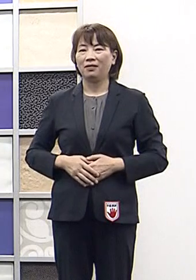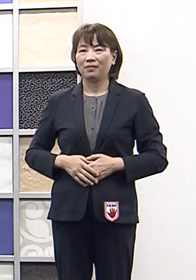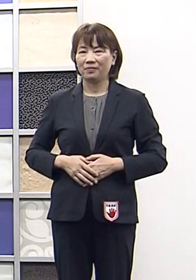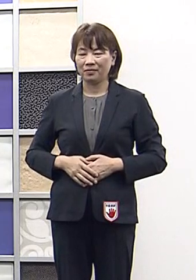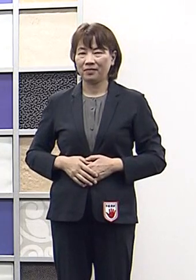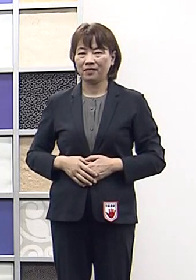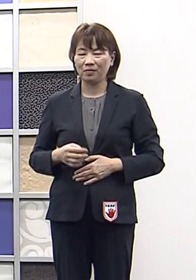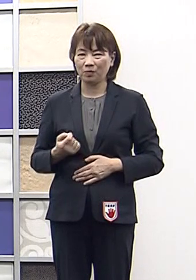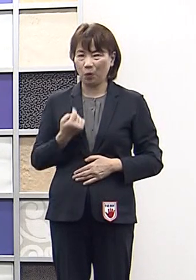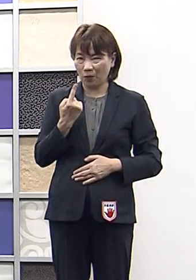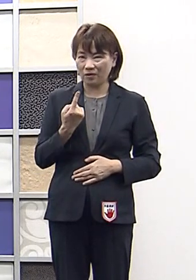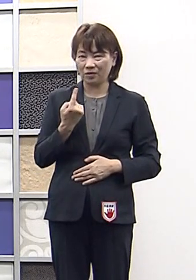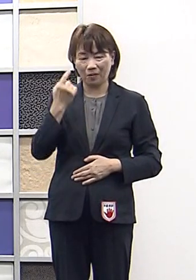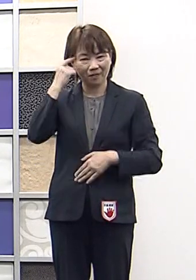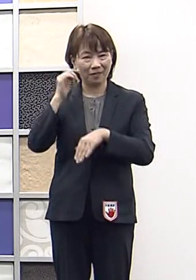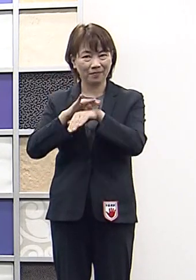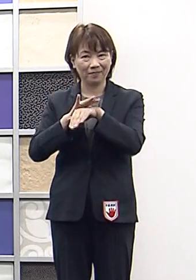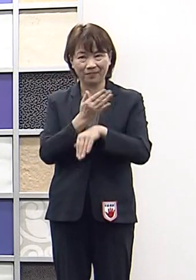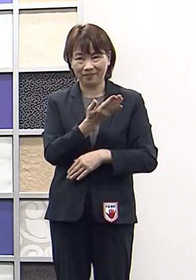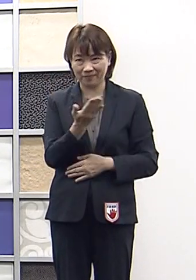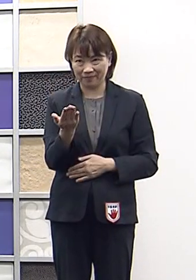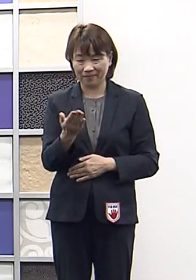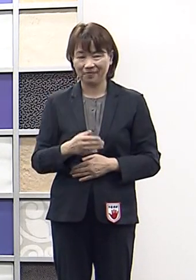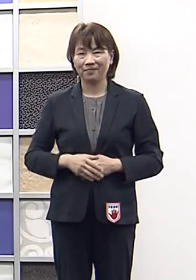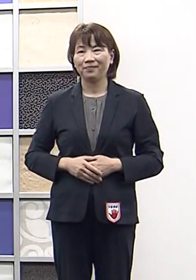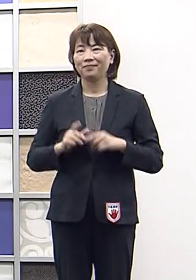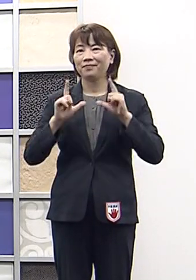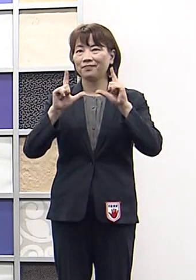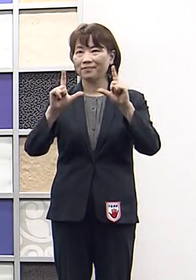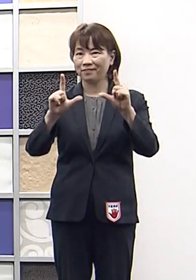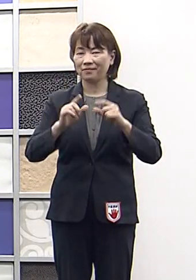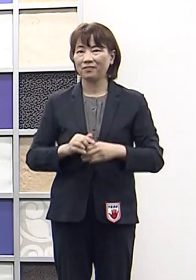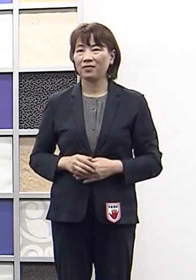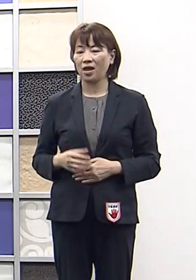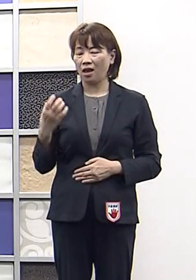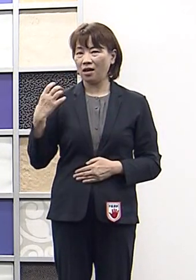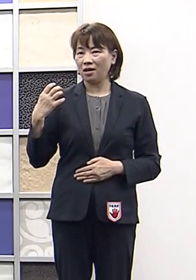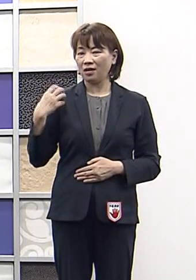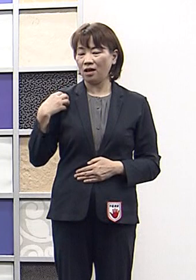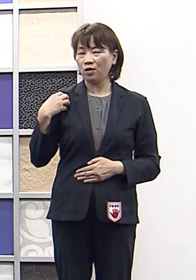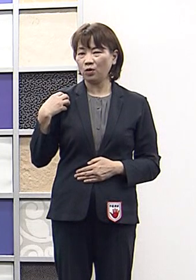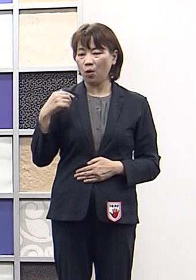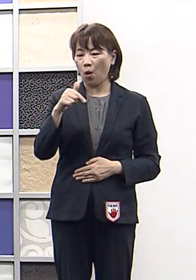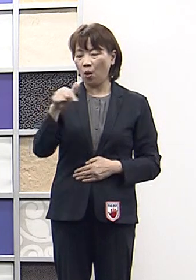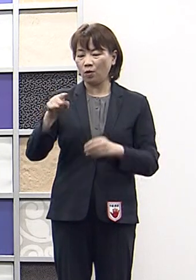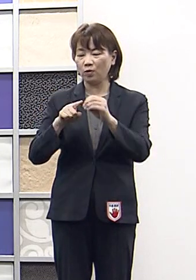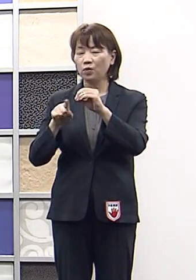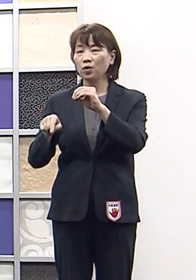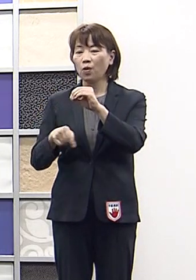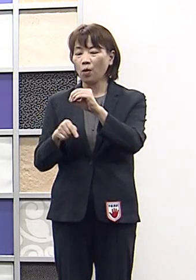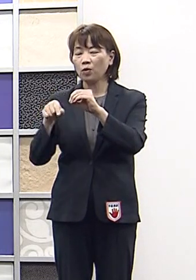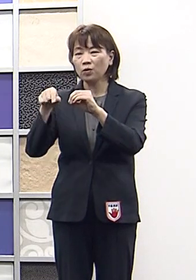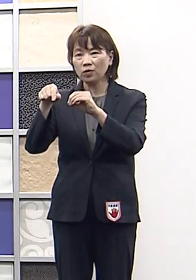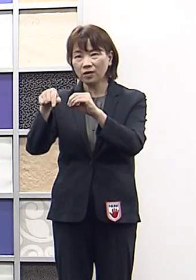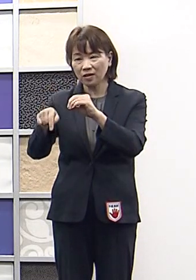い、この点に関しましてはですね、担当部局に対しまして、知事